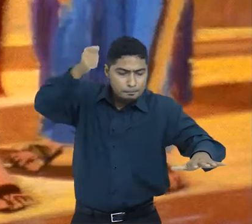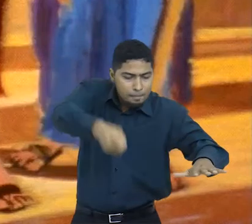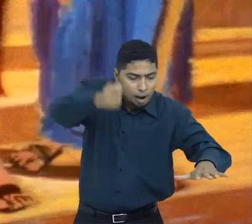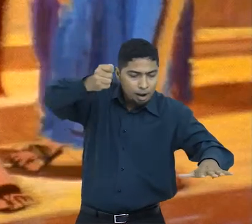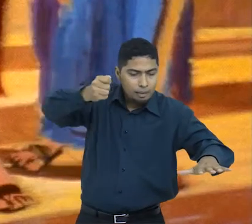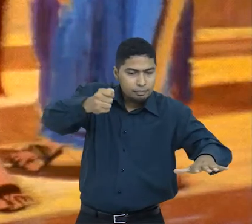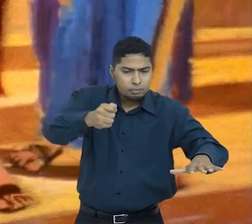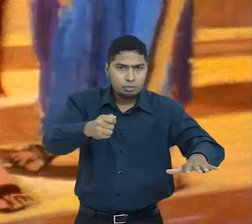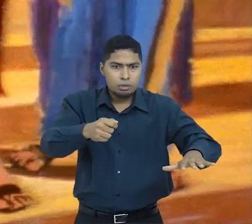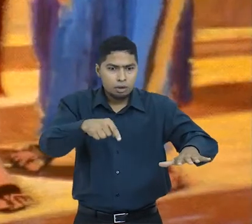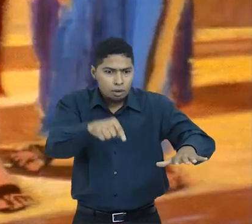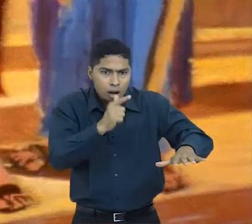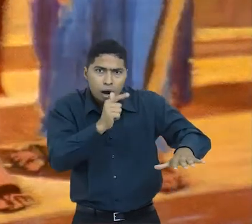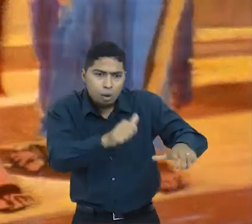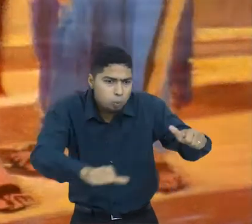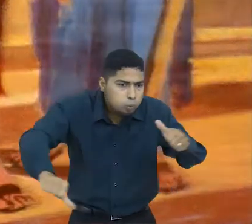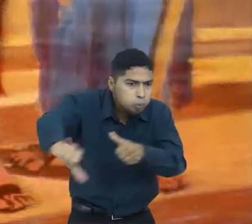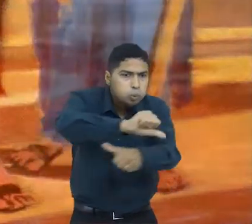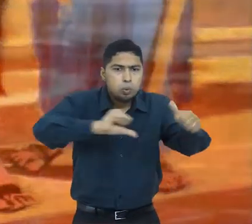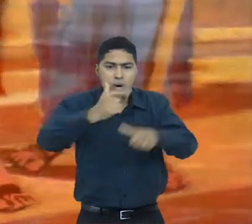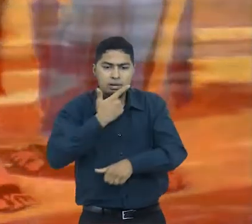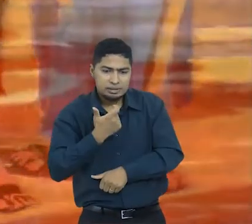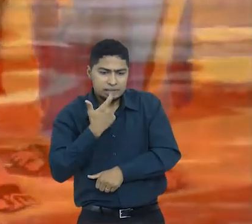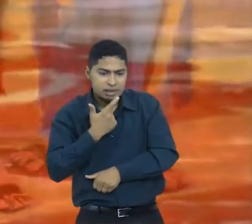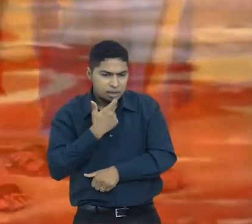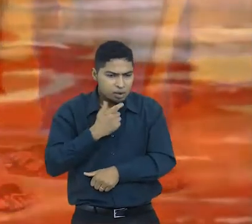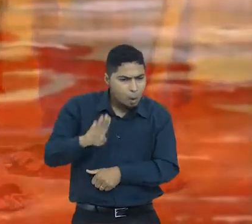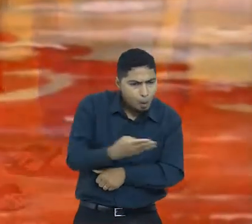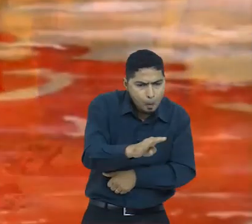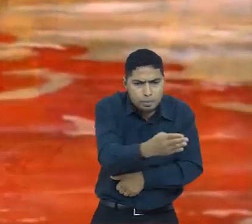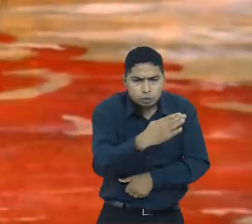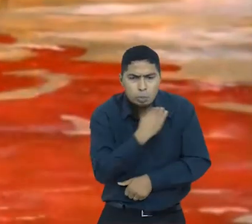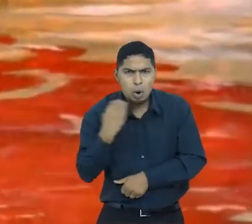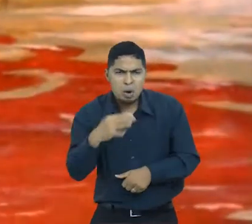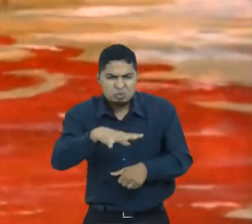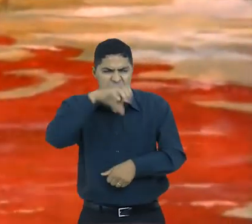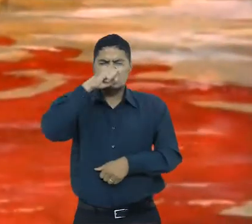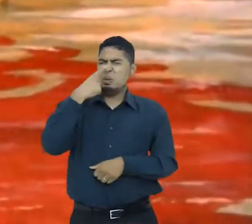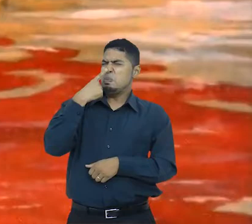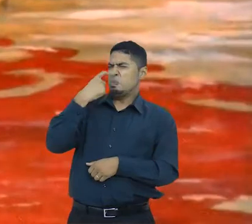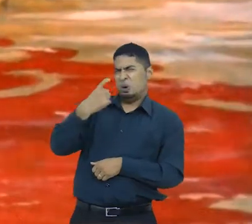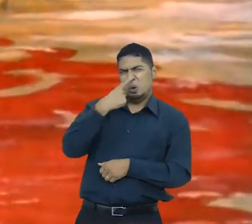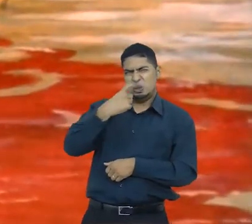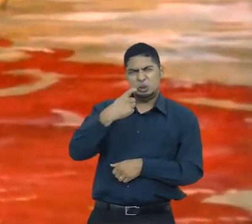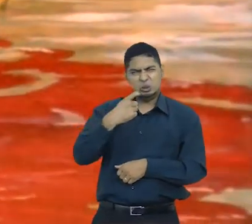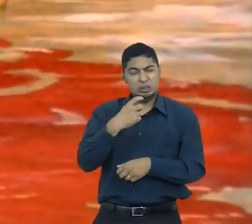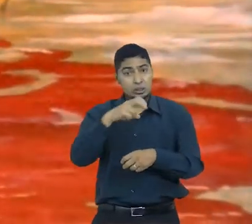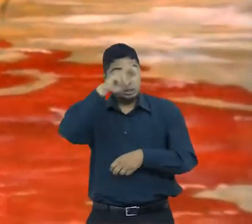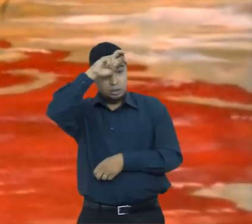rio. A água imediatamente se transformou em sangue. Os peixes morreram, o rio ficou cheirando mal e os